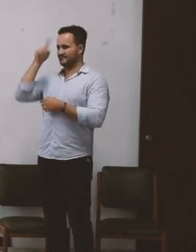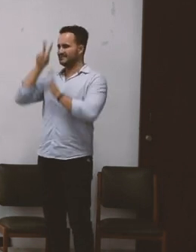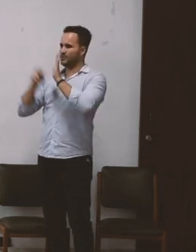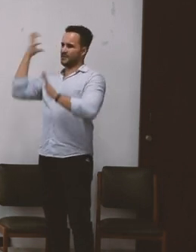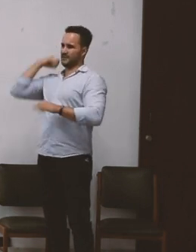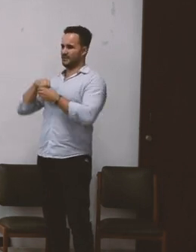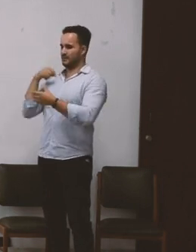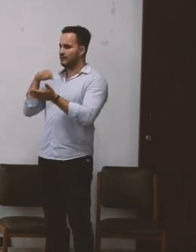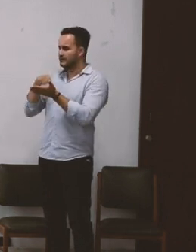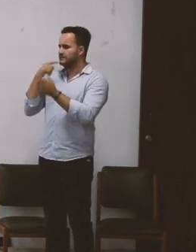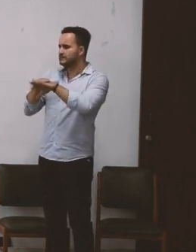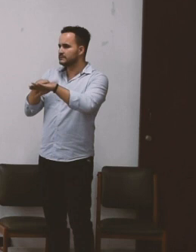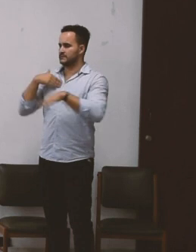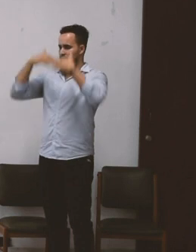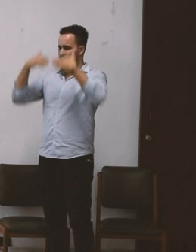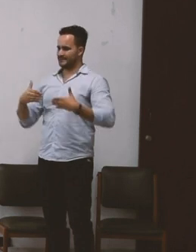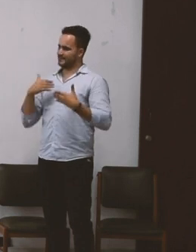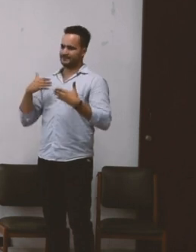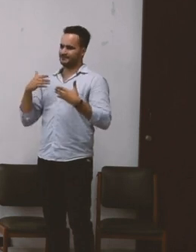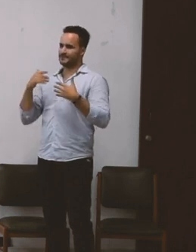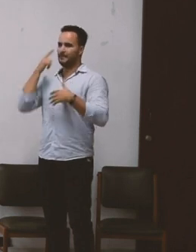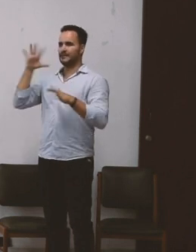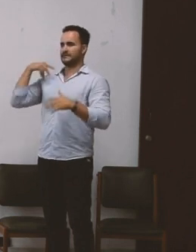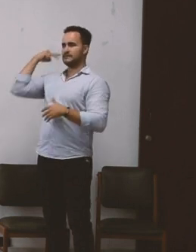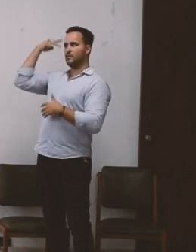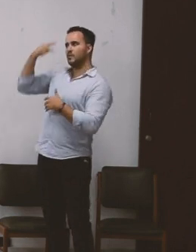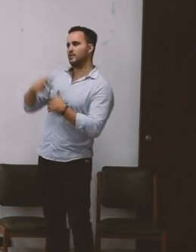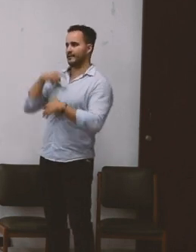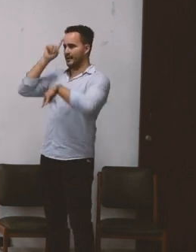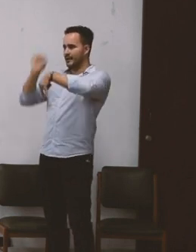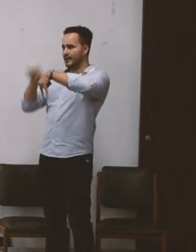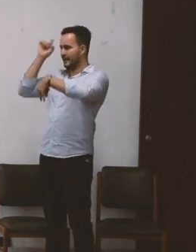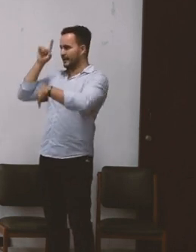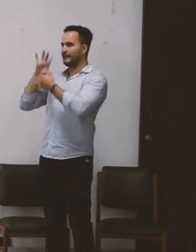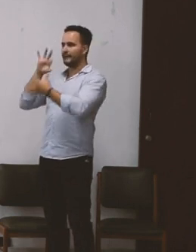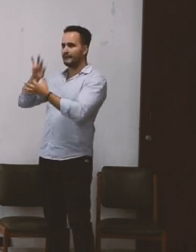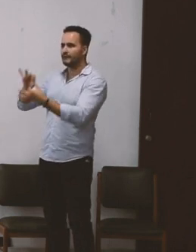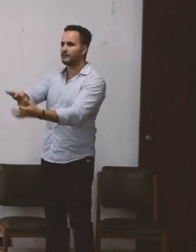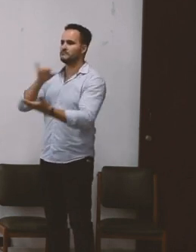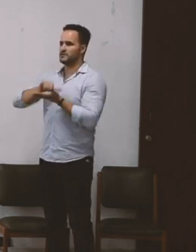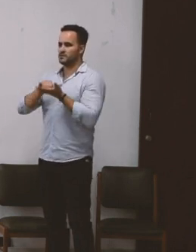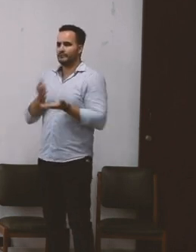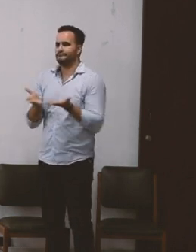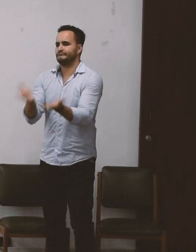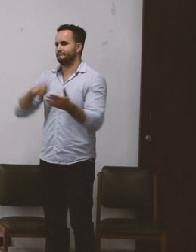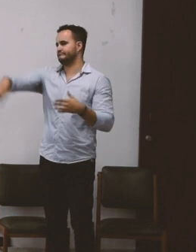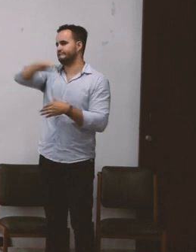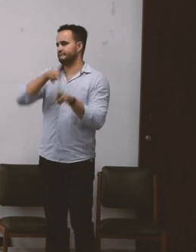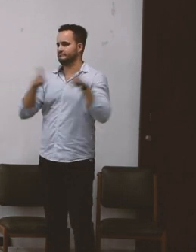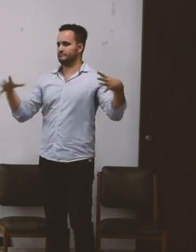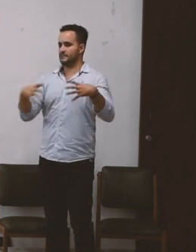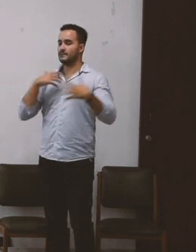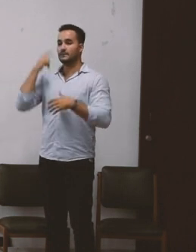que la discapacidad se motiva parcialmente como un efecto de la historia del capacitismo, que sus fronteras y significaciones se producen